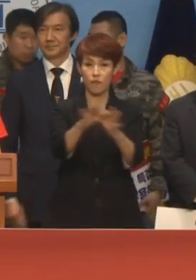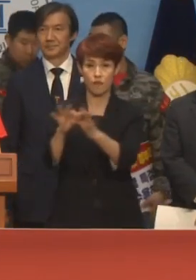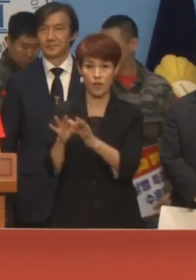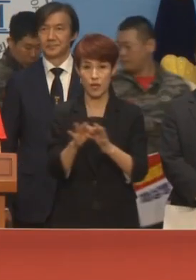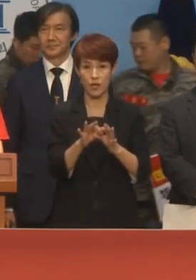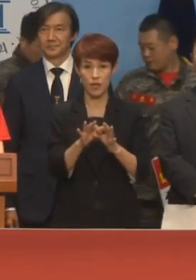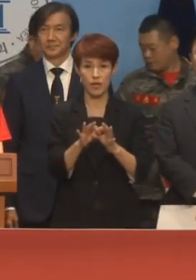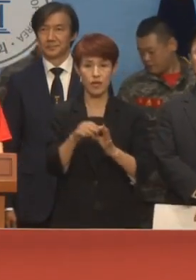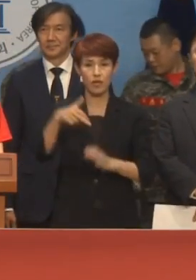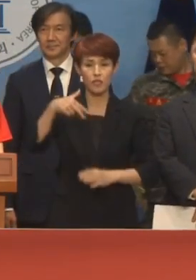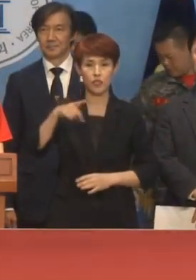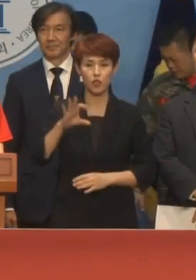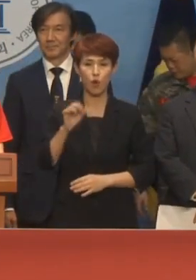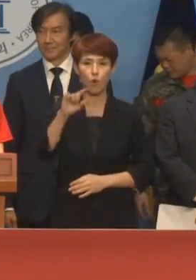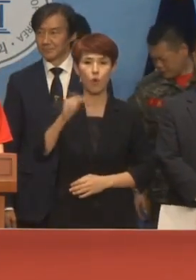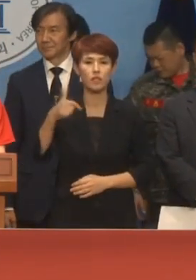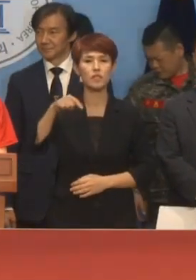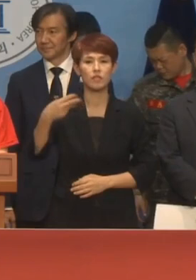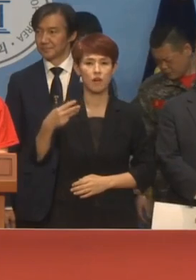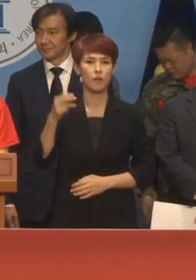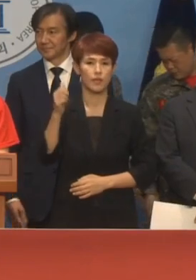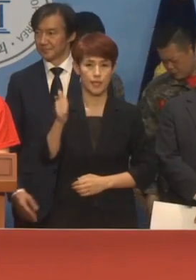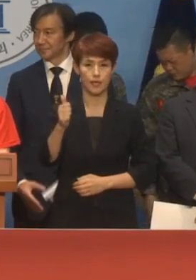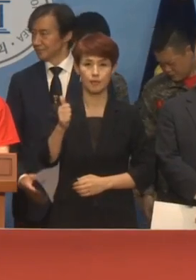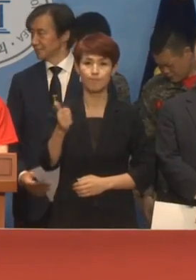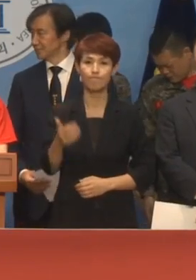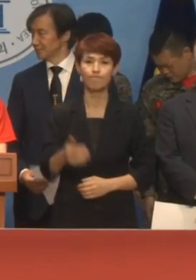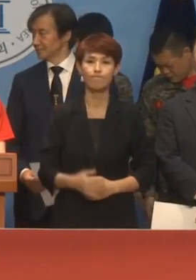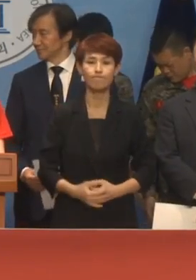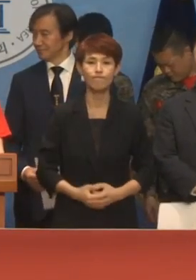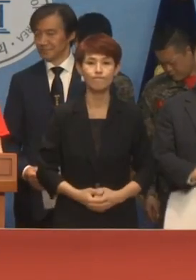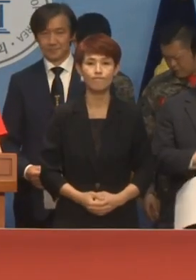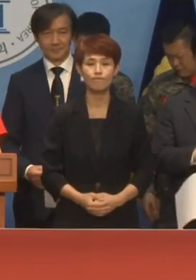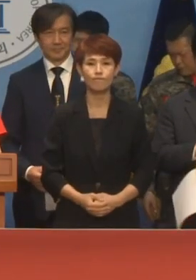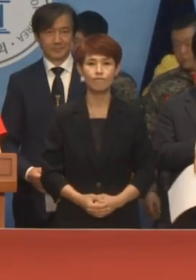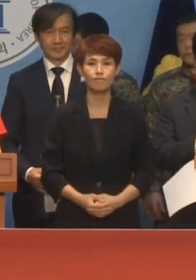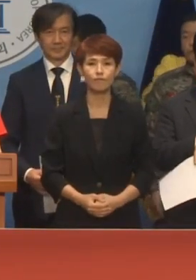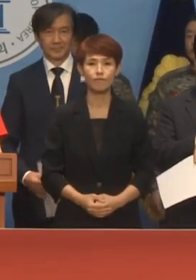예비역연대 정원철 회장님 참석해 주셨습니다.